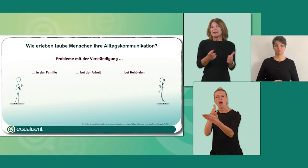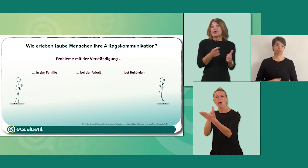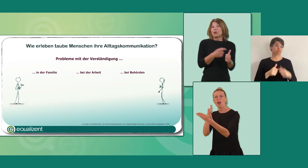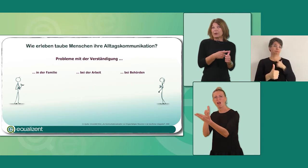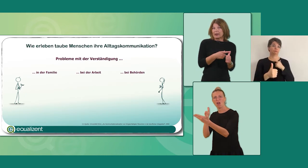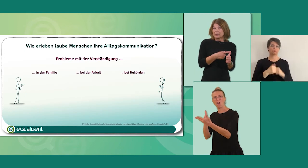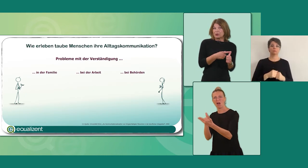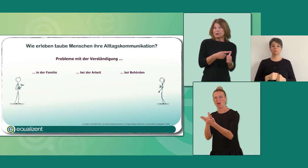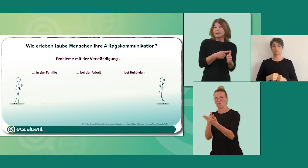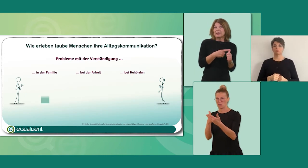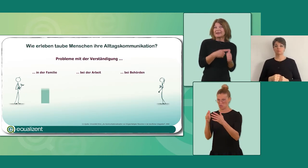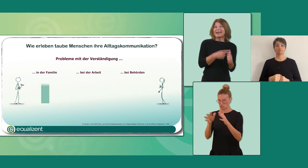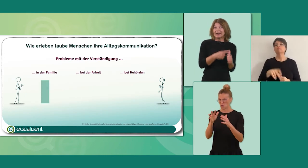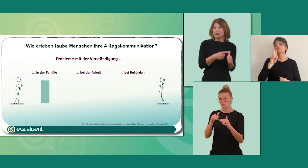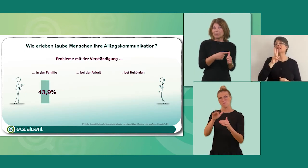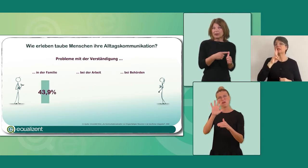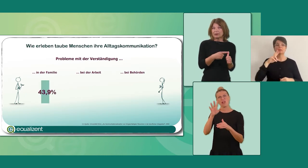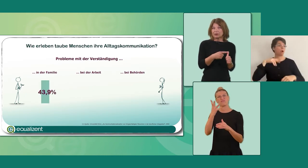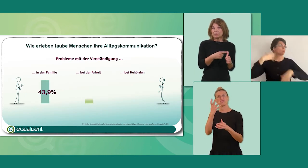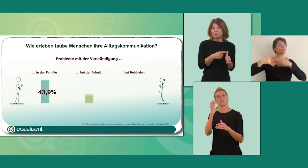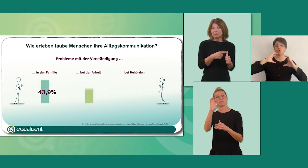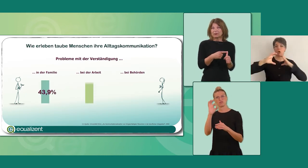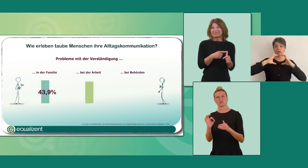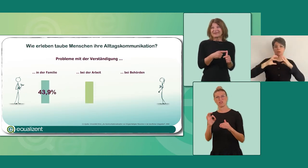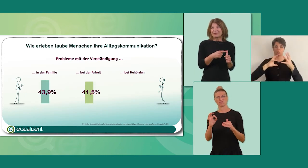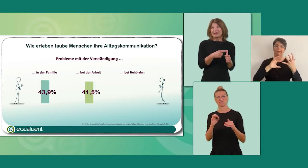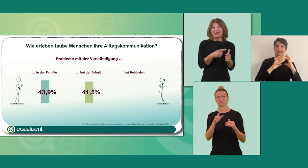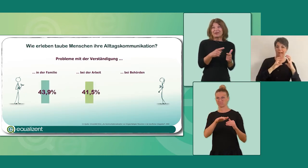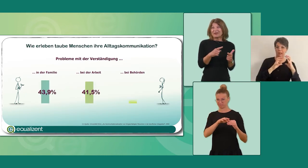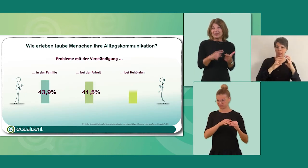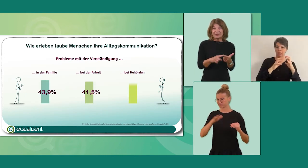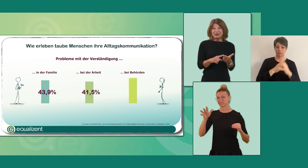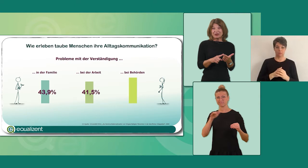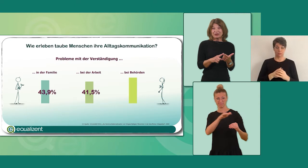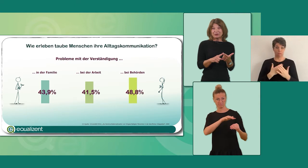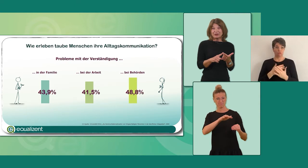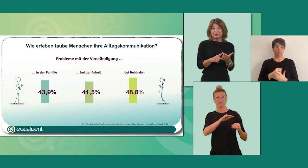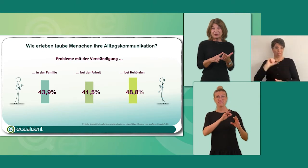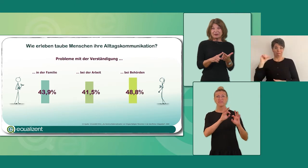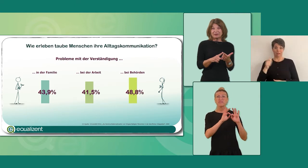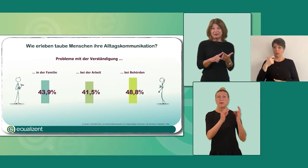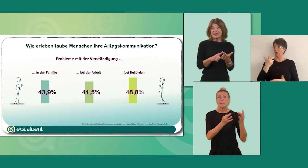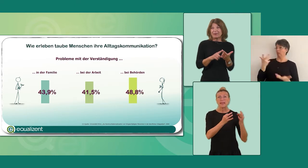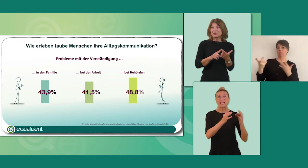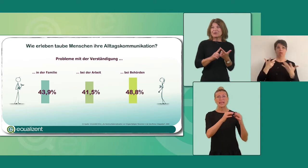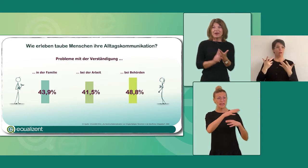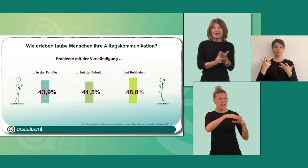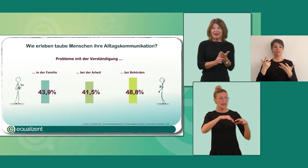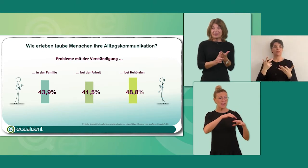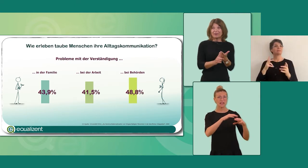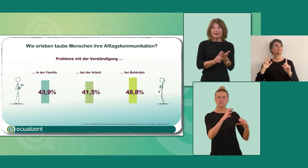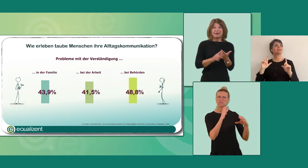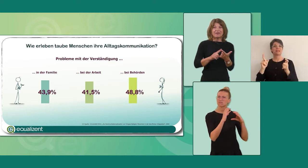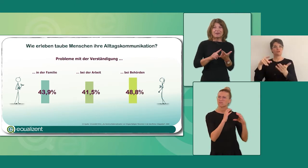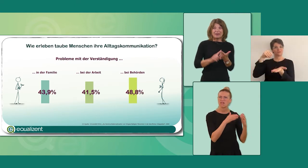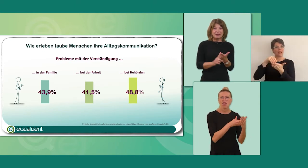Einerseits in der Kommunikation, in der täglichen Kommunikation. Damit werden wieder Menschen aus dem System geschmissen. Sie haben